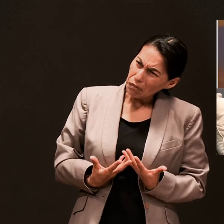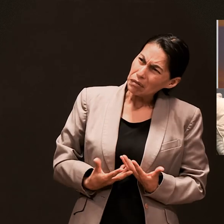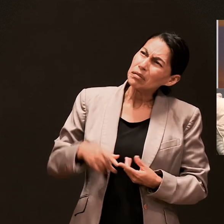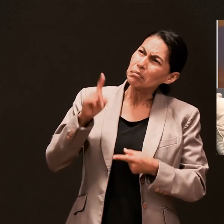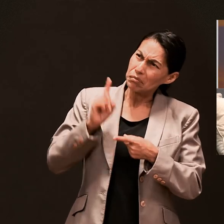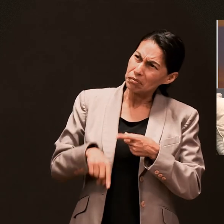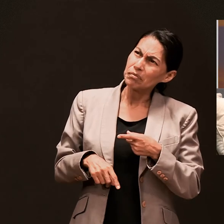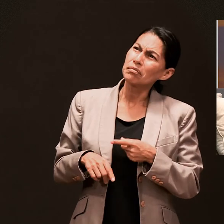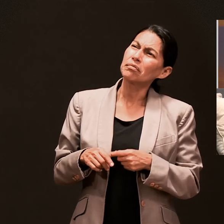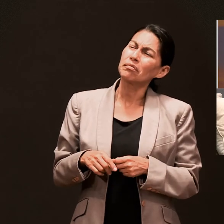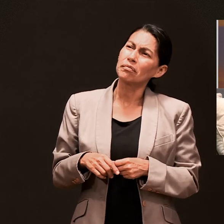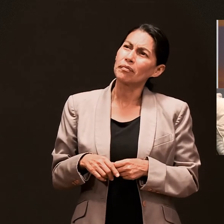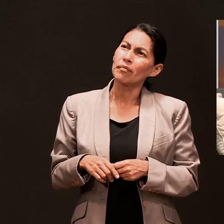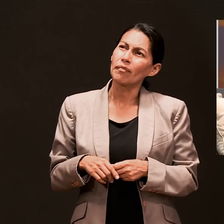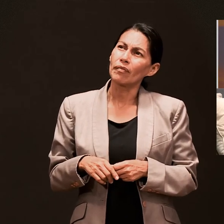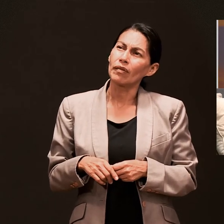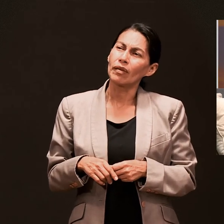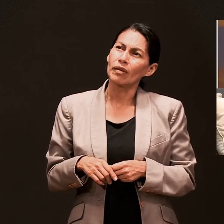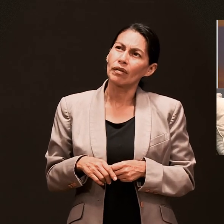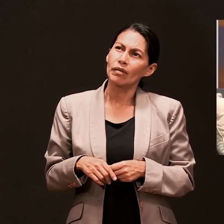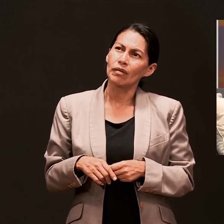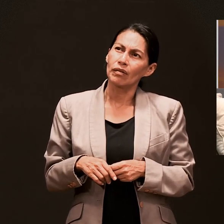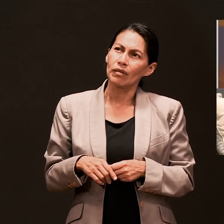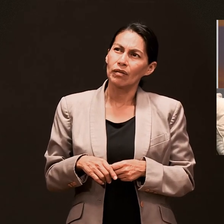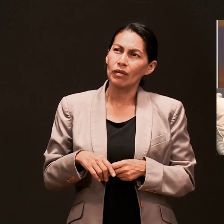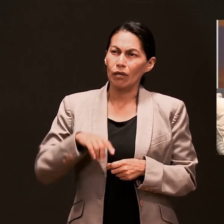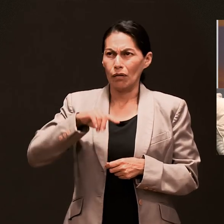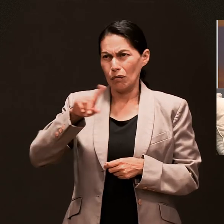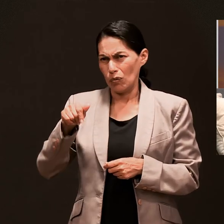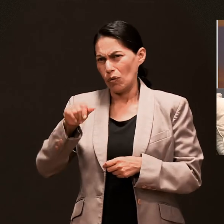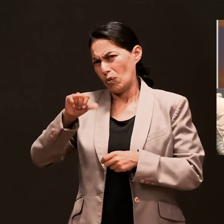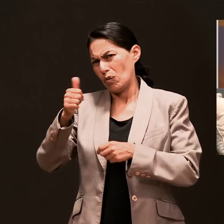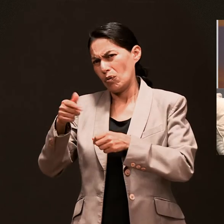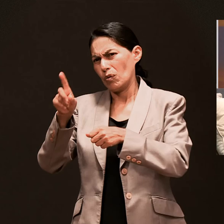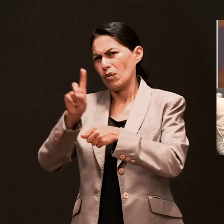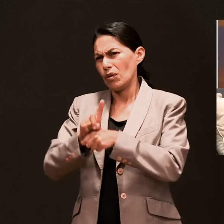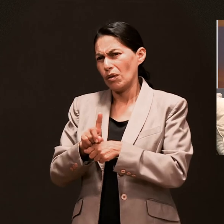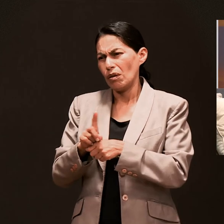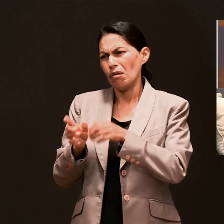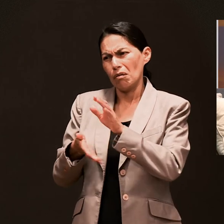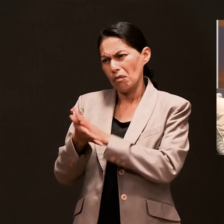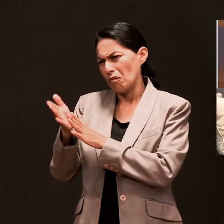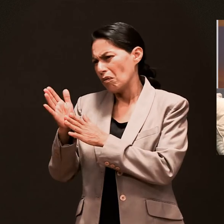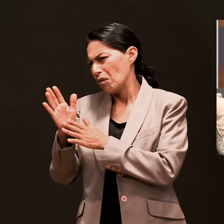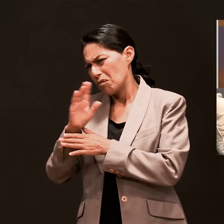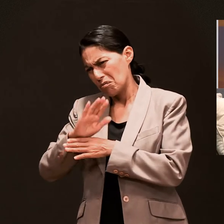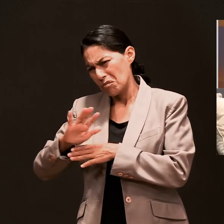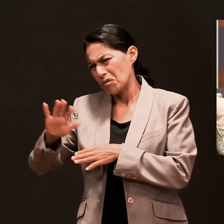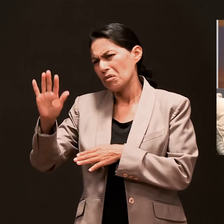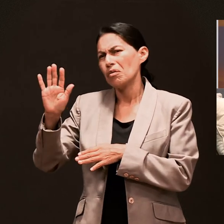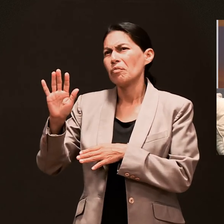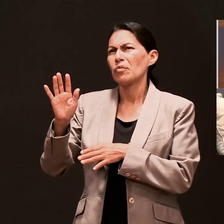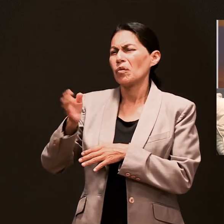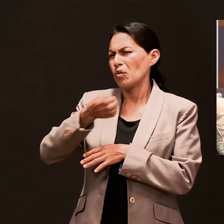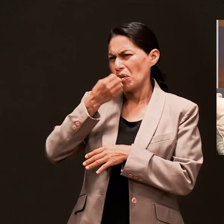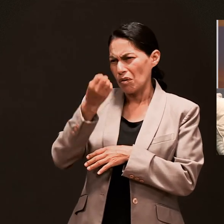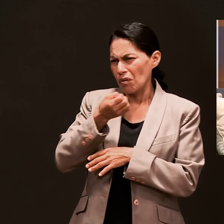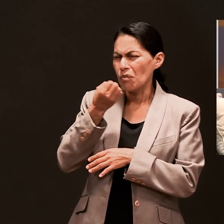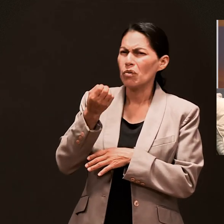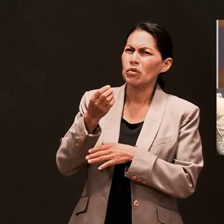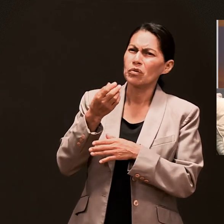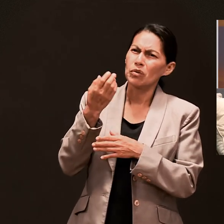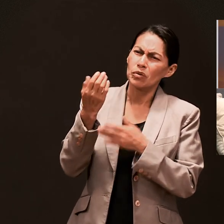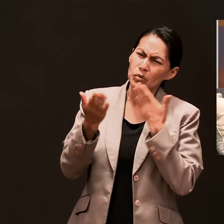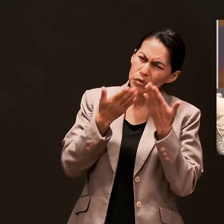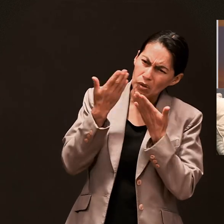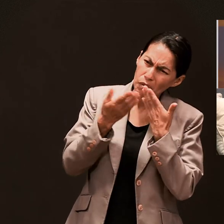si me quitó la angustia este y Definitivamente ya al siguiente día que se iban y